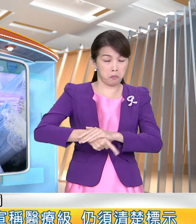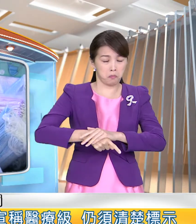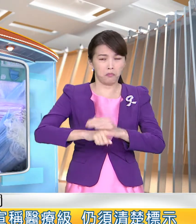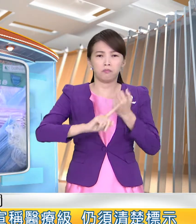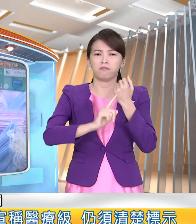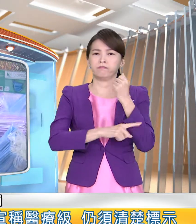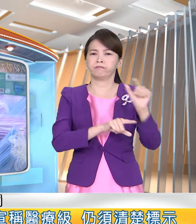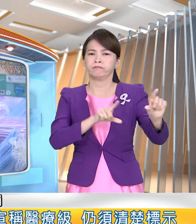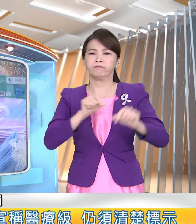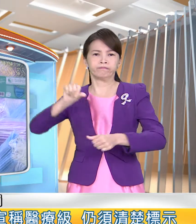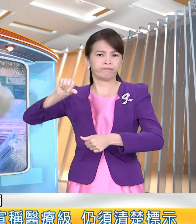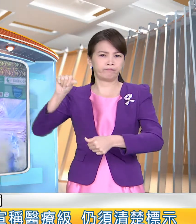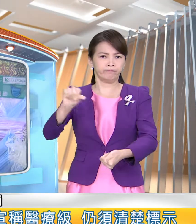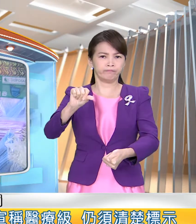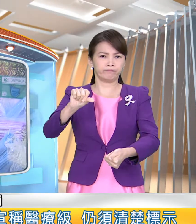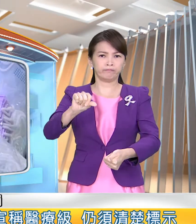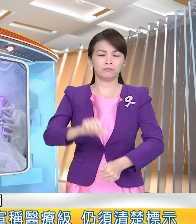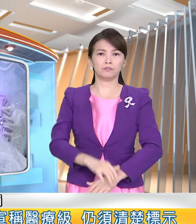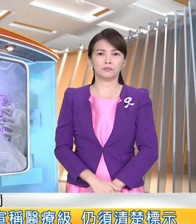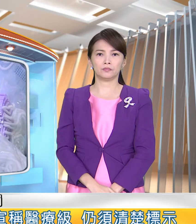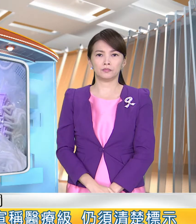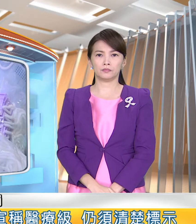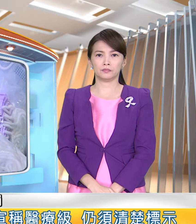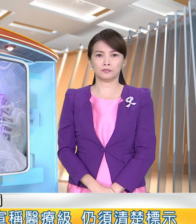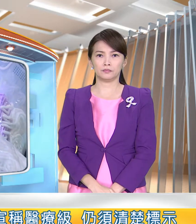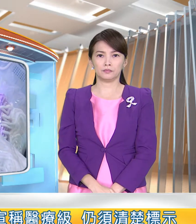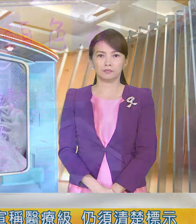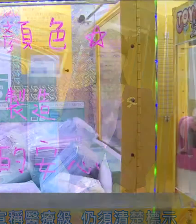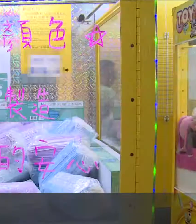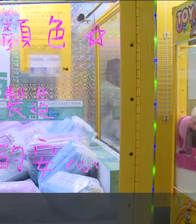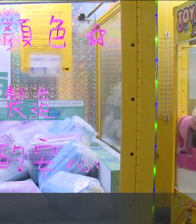则可依法开罚。